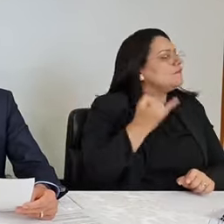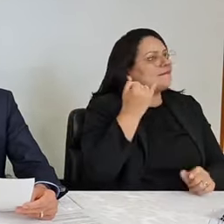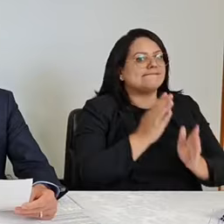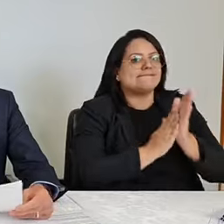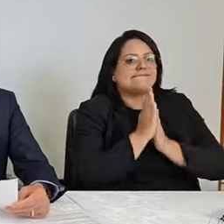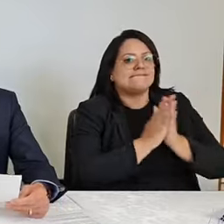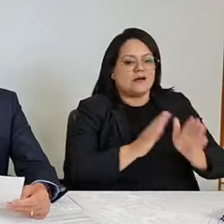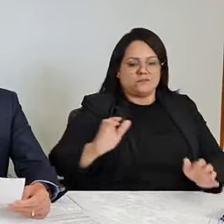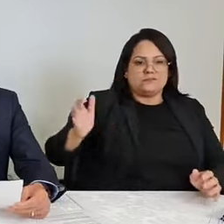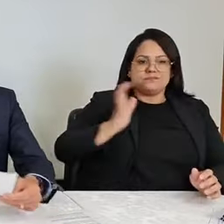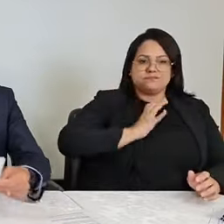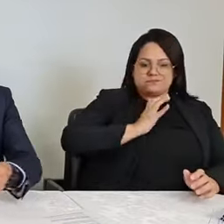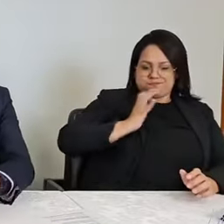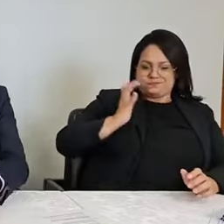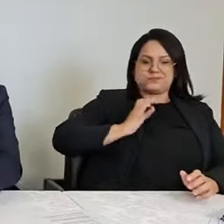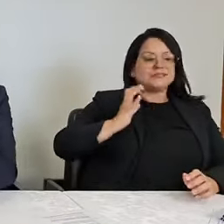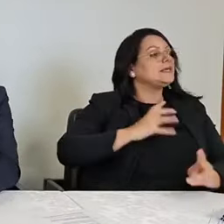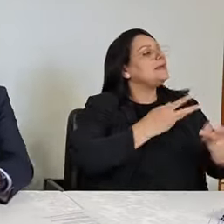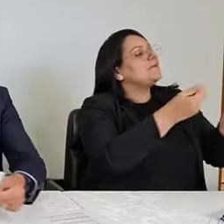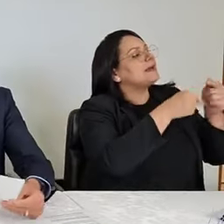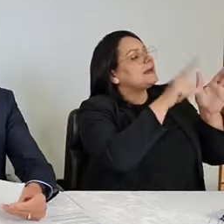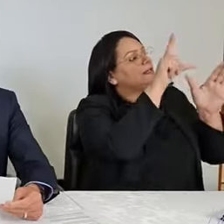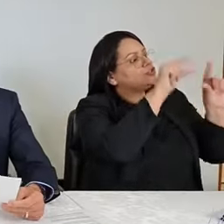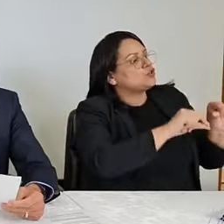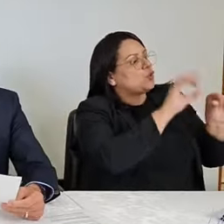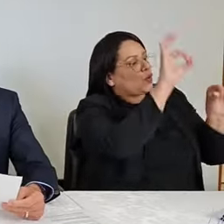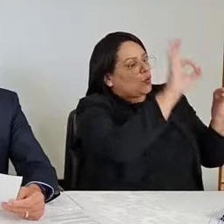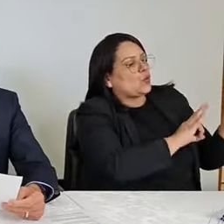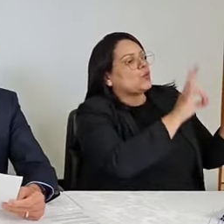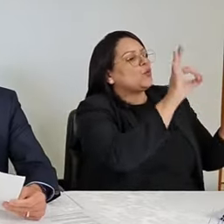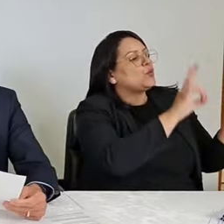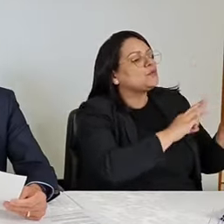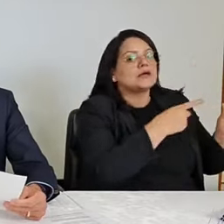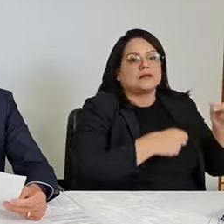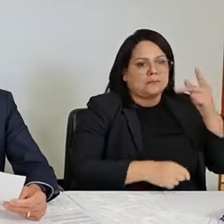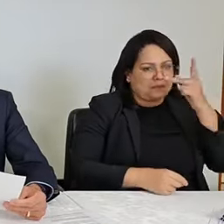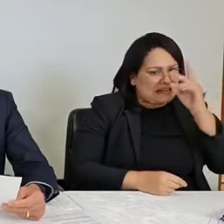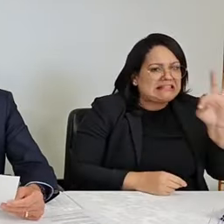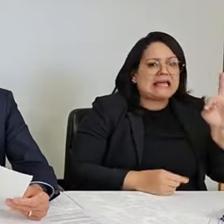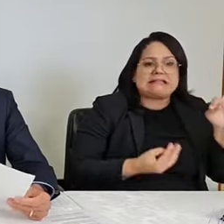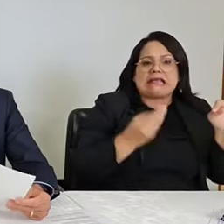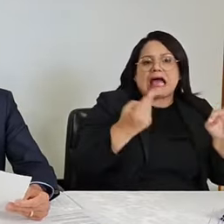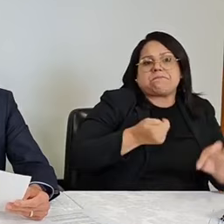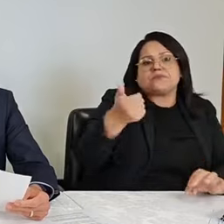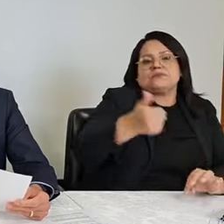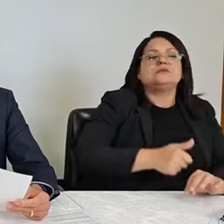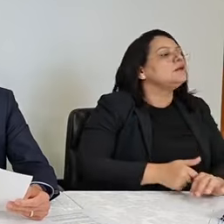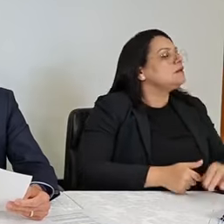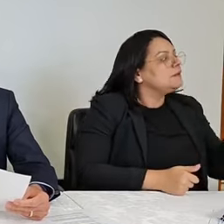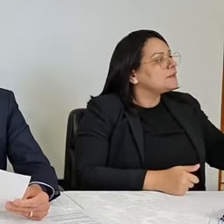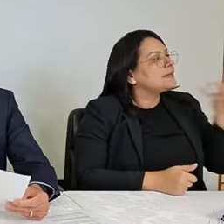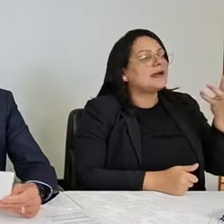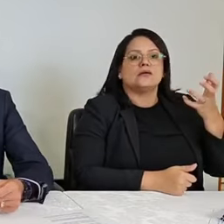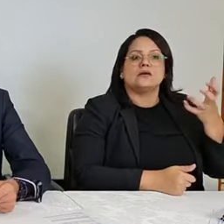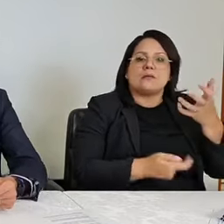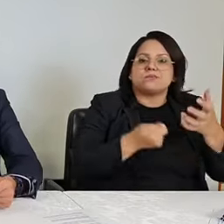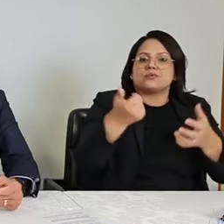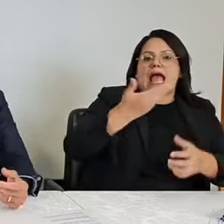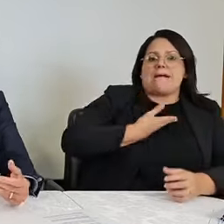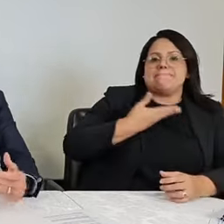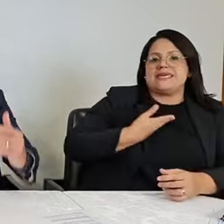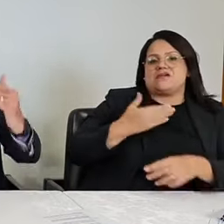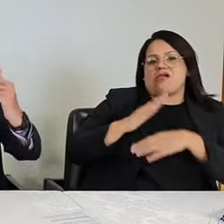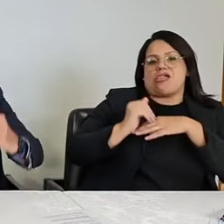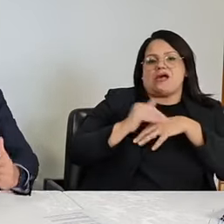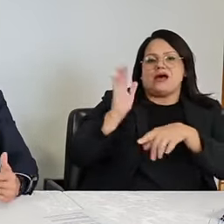aproveitaram esta onda muito boa que existia aí por parte dos governos do PT no passado para ajudar os amigos. E a